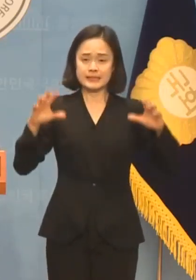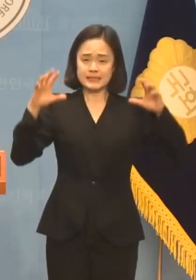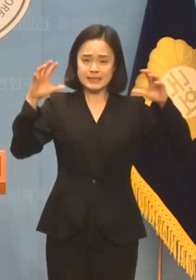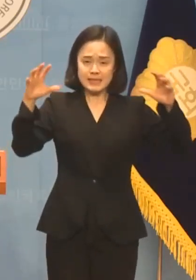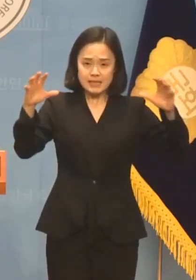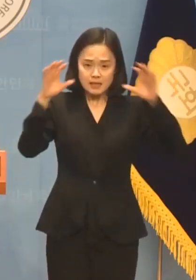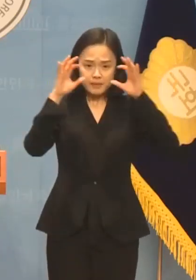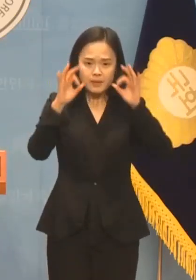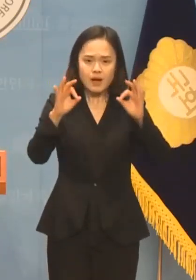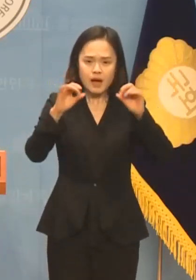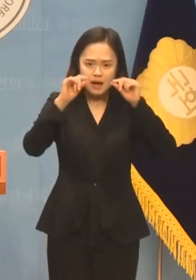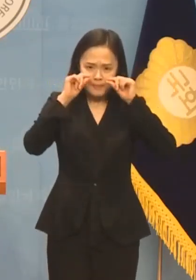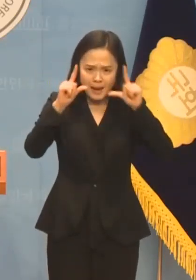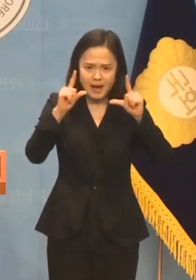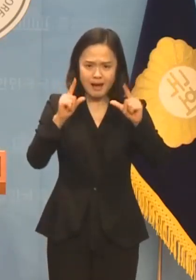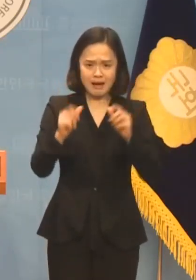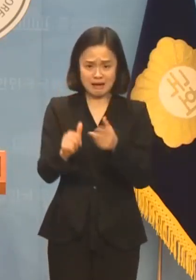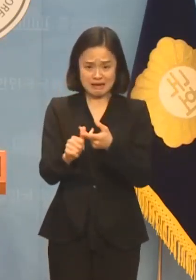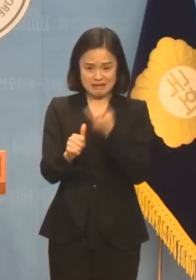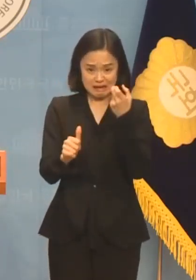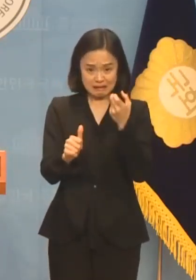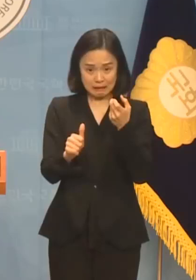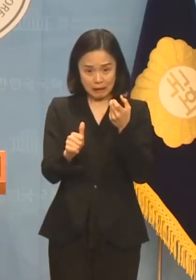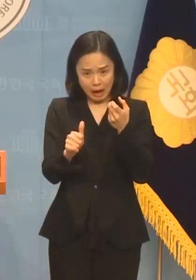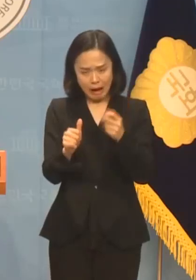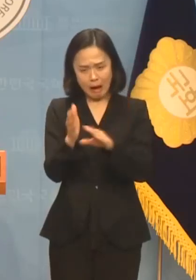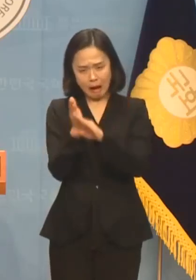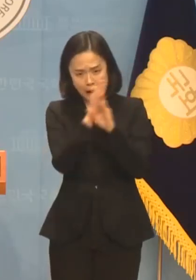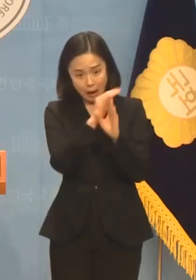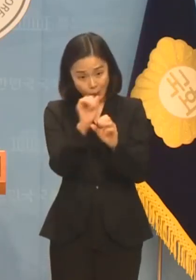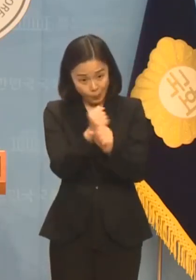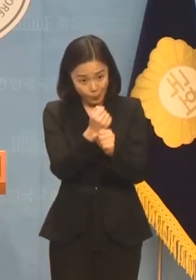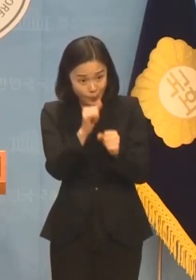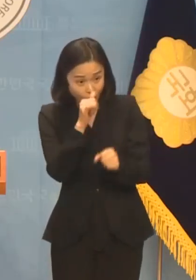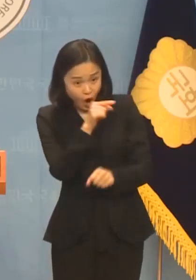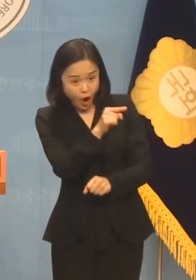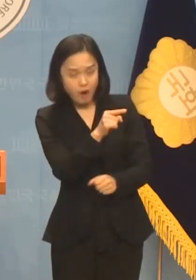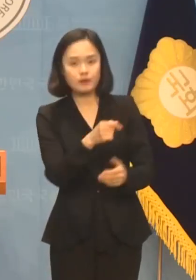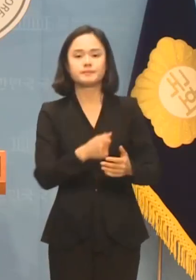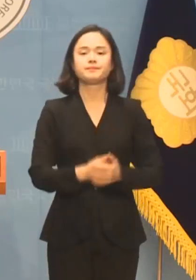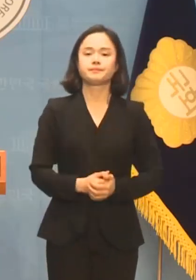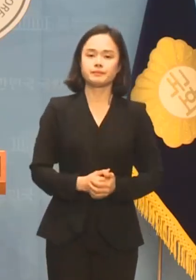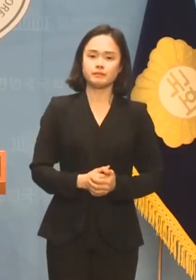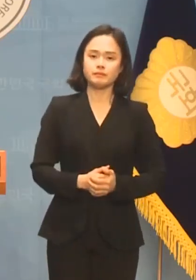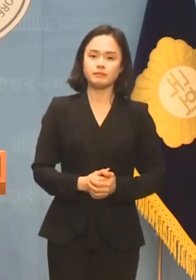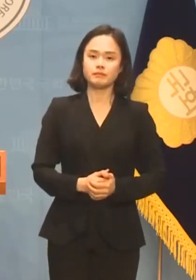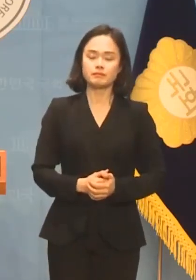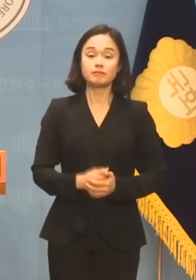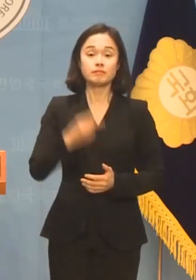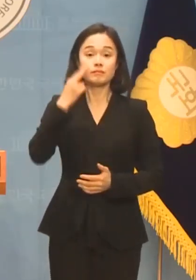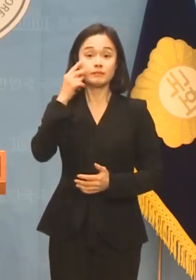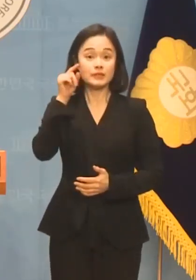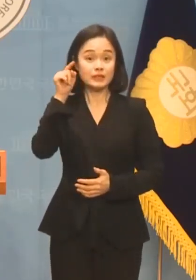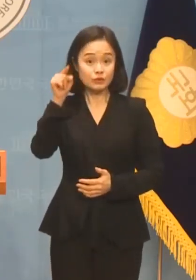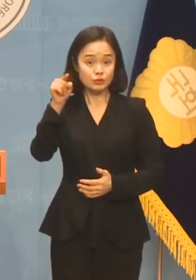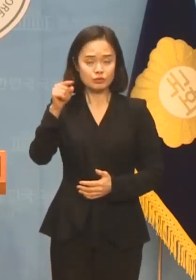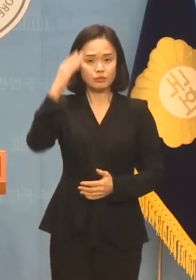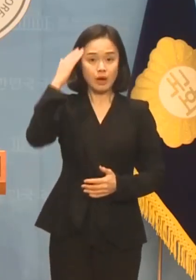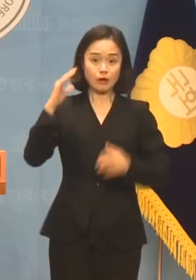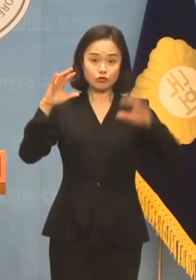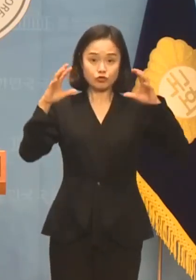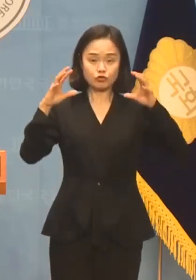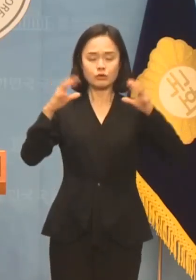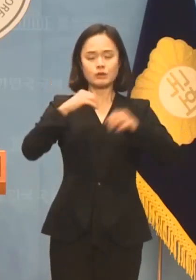것입니다. 이번 탄핵 소추의 핵심은 대한민국이 미국과 같은 자유민주주의 국가로 가느냐